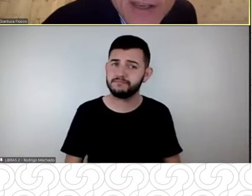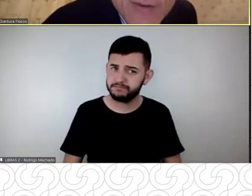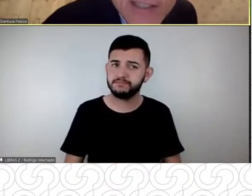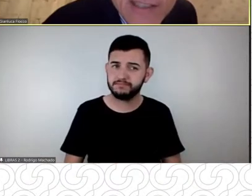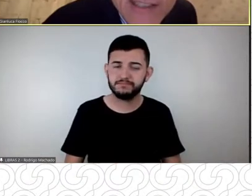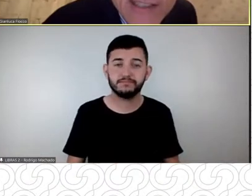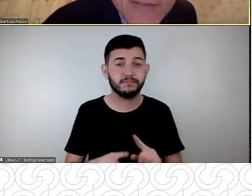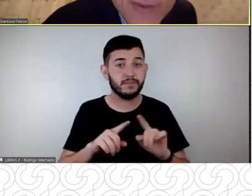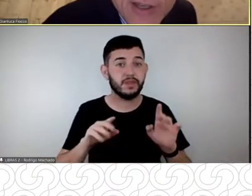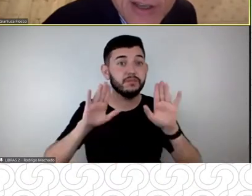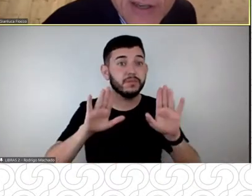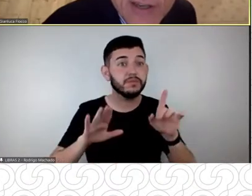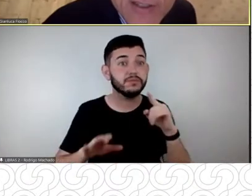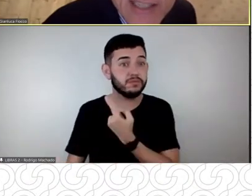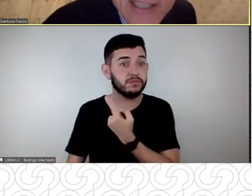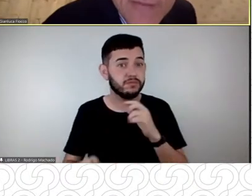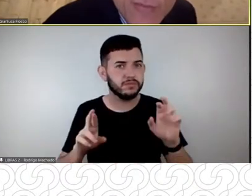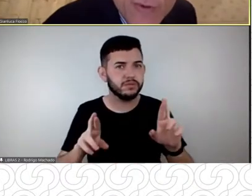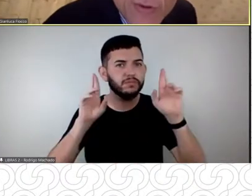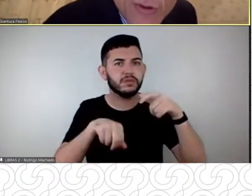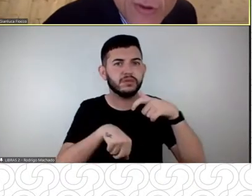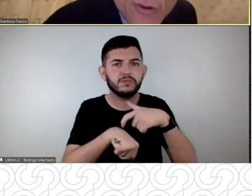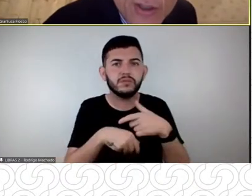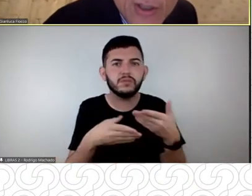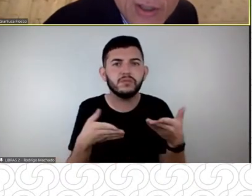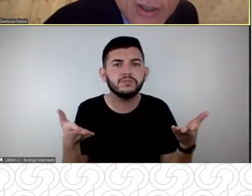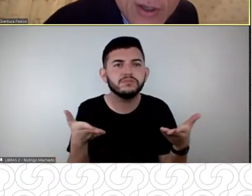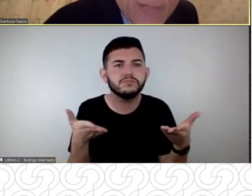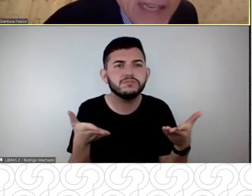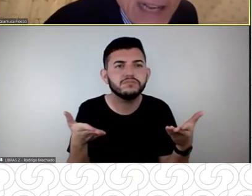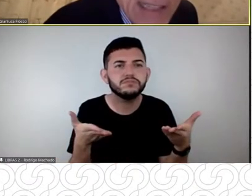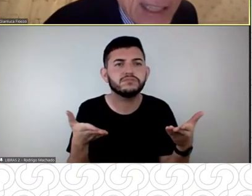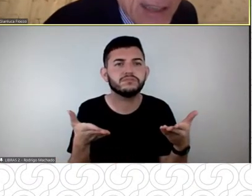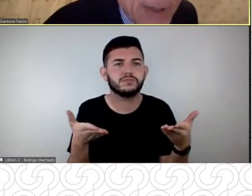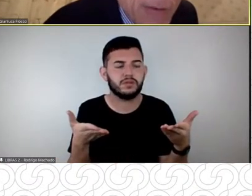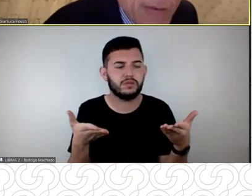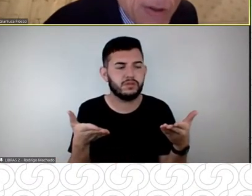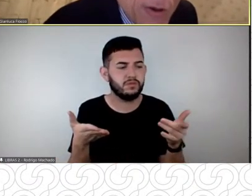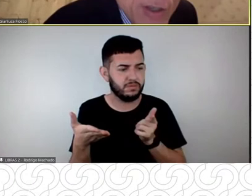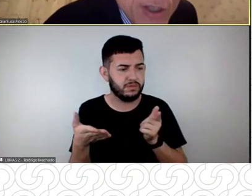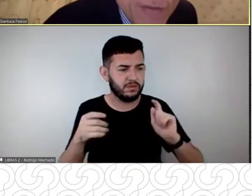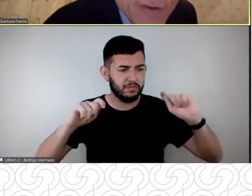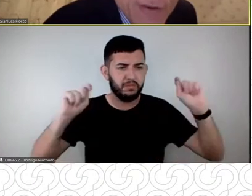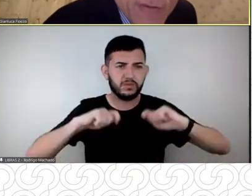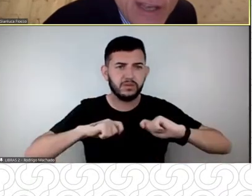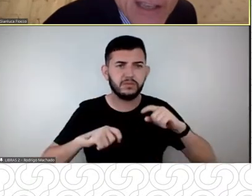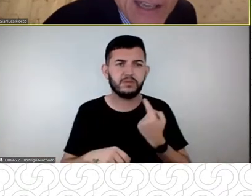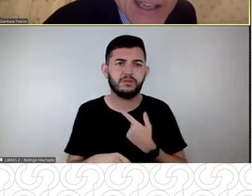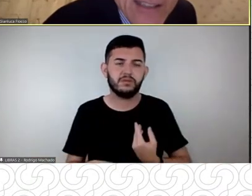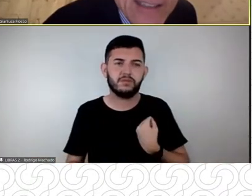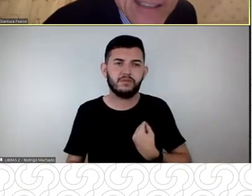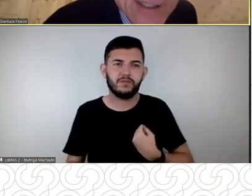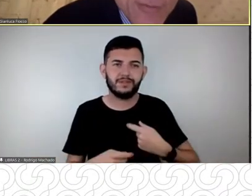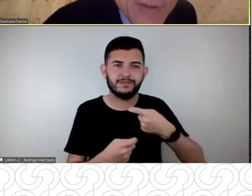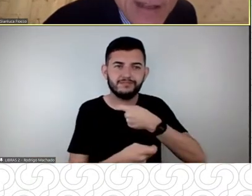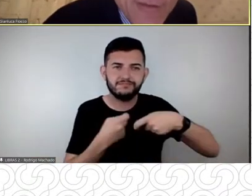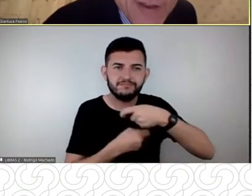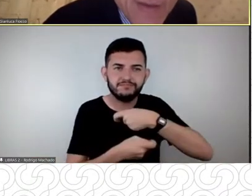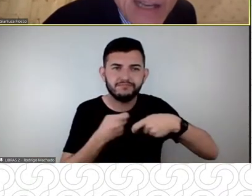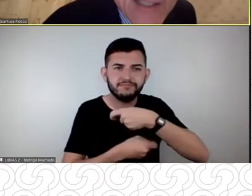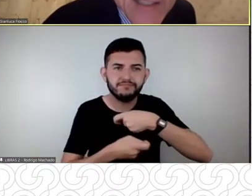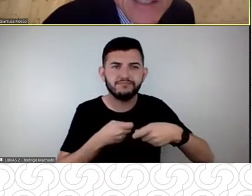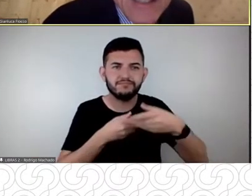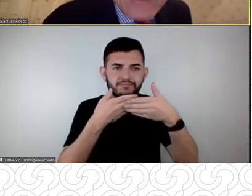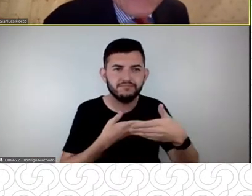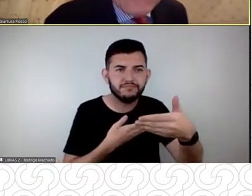Nós esperamos agora que seja possível dar início a uma negociação, mas eu acho isso muito